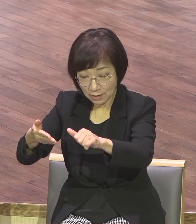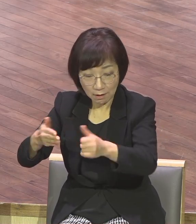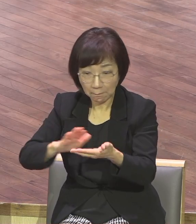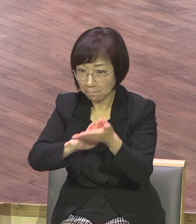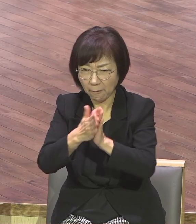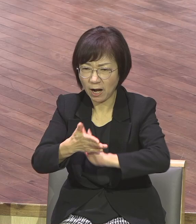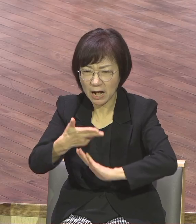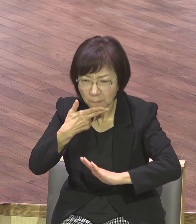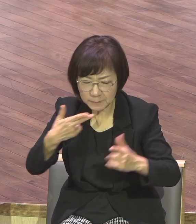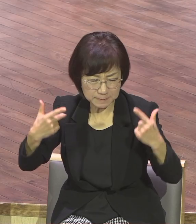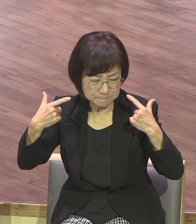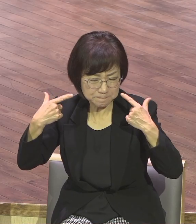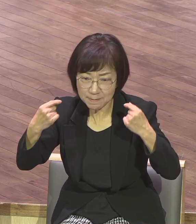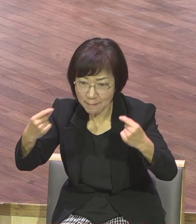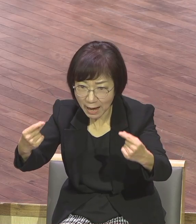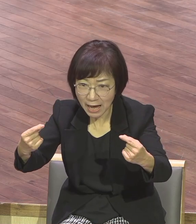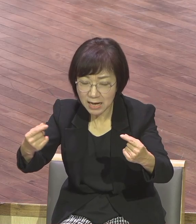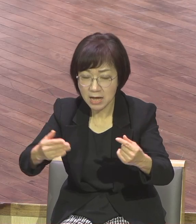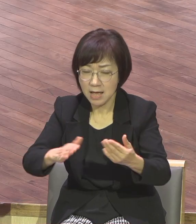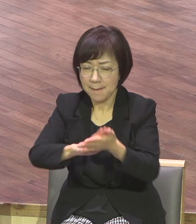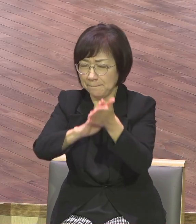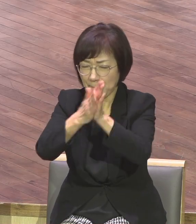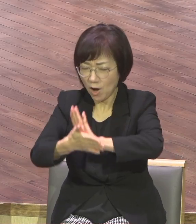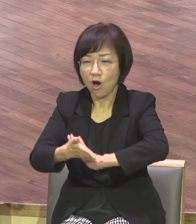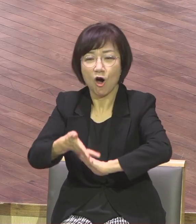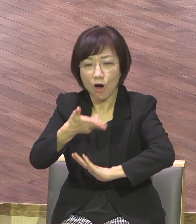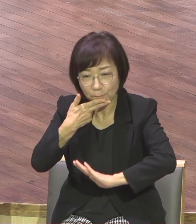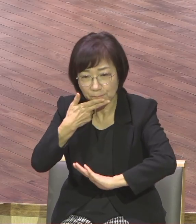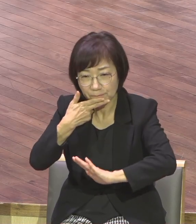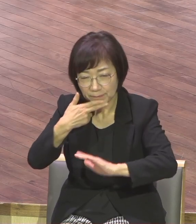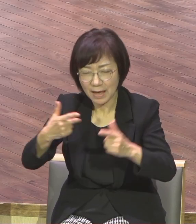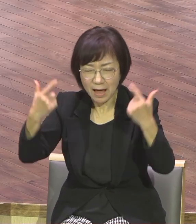변함없이, 변질되지 않는, 변함없이